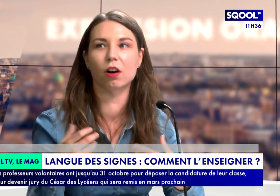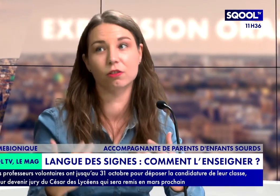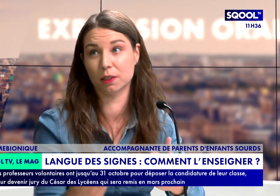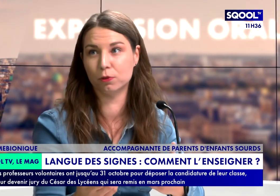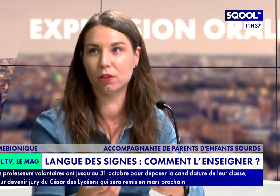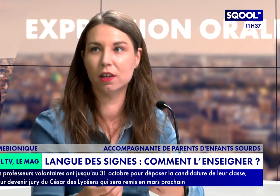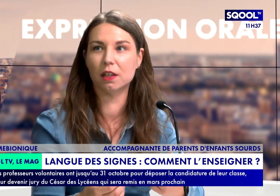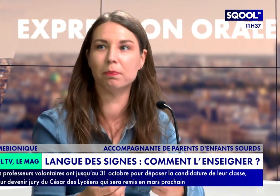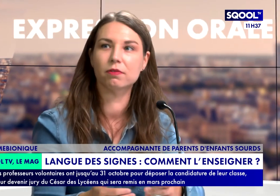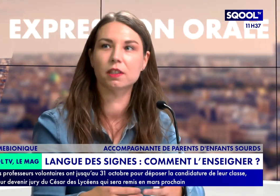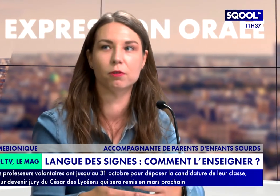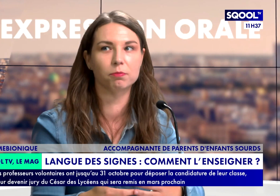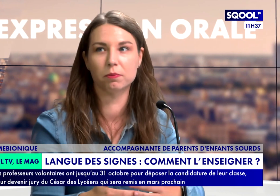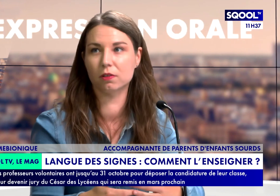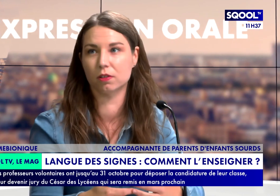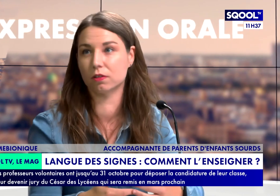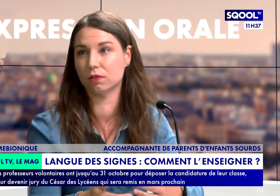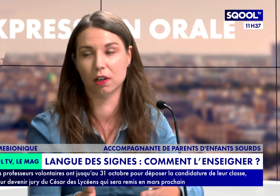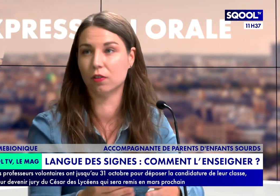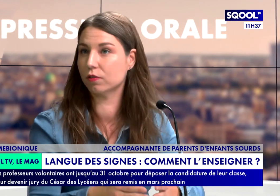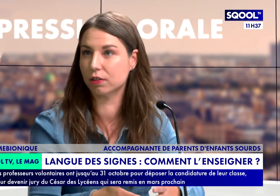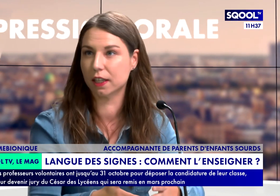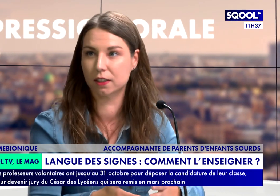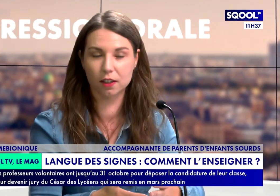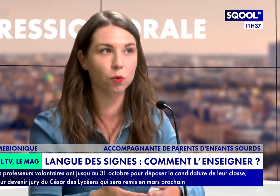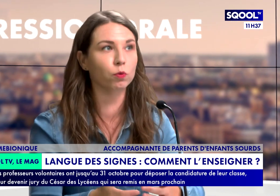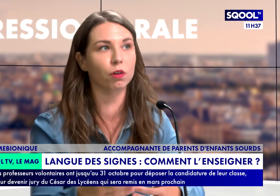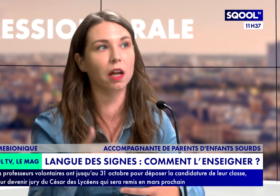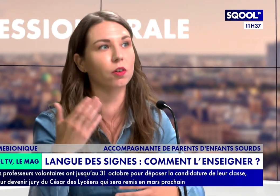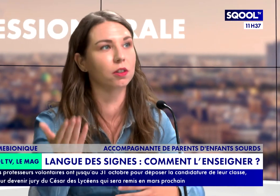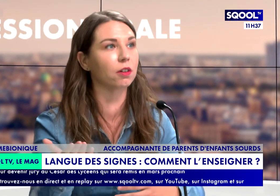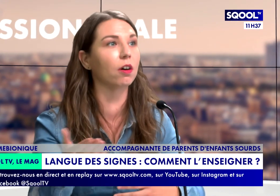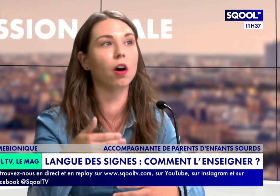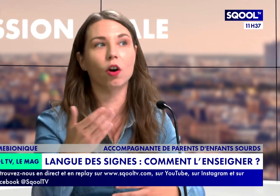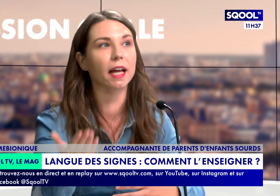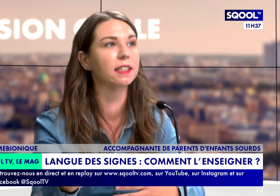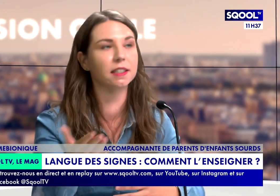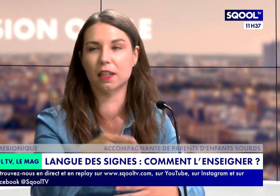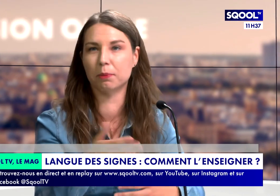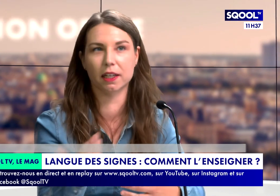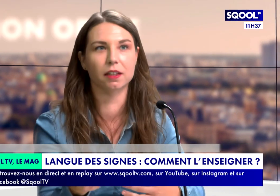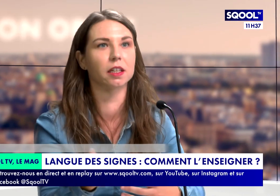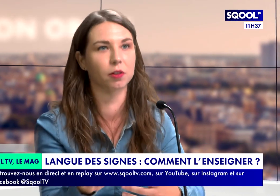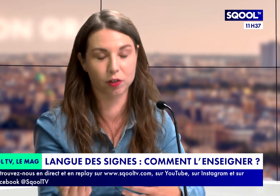'ordre des mots n'est pas forcément le même que dans la langue française ou dans la langue anglaise, si c'est l'American Sign Language.